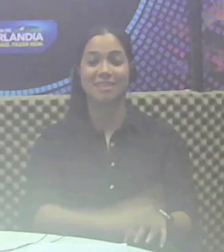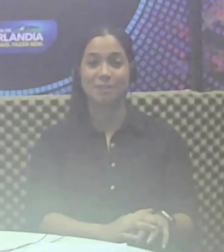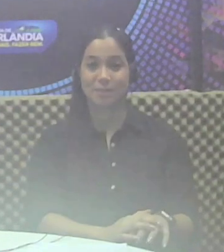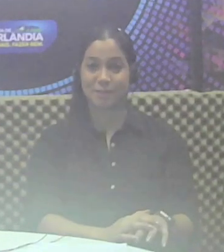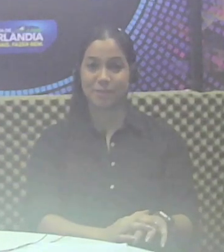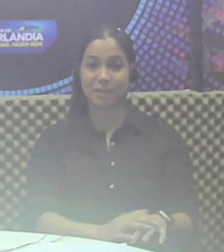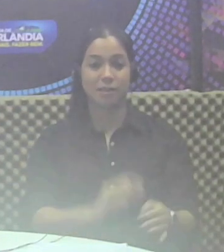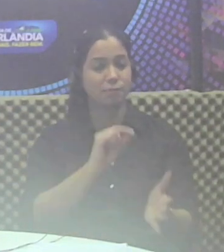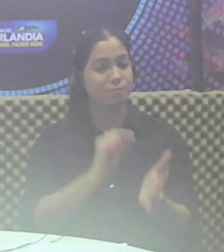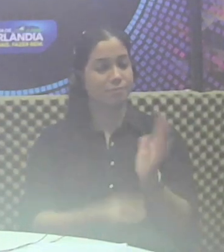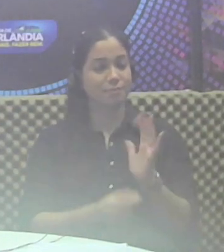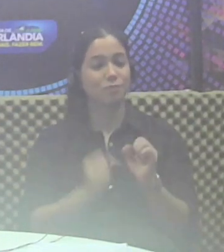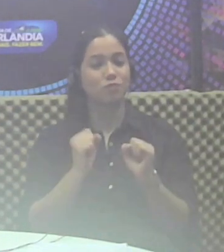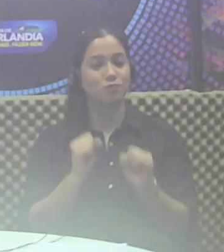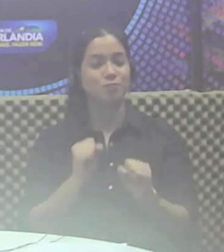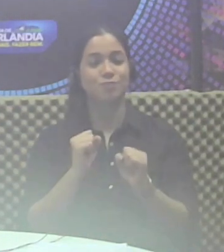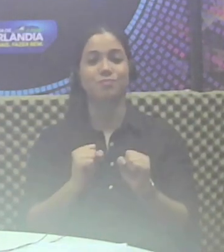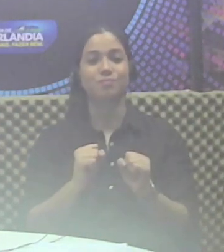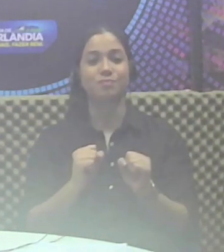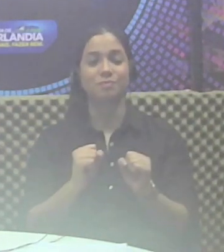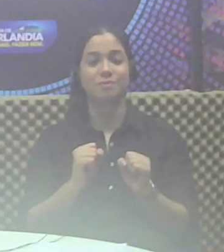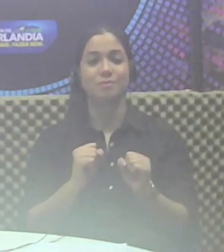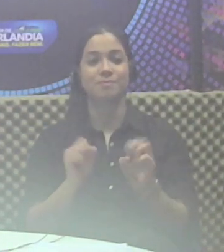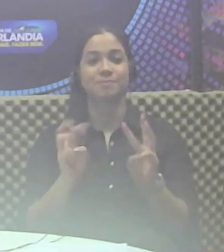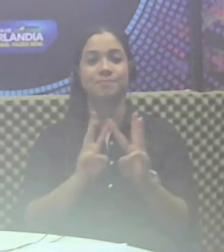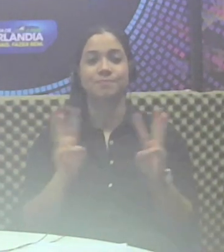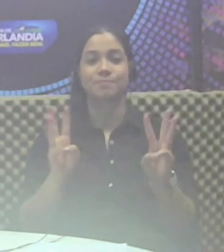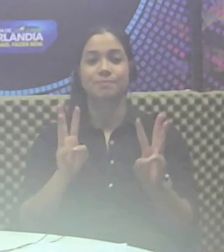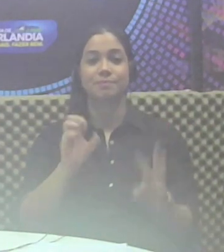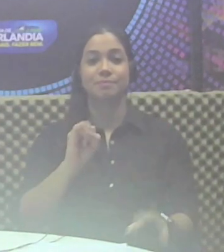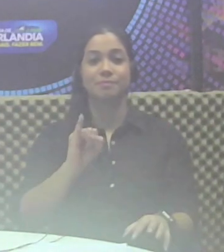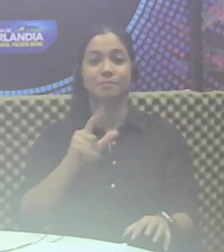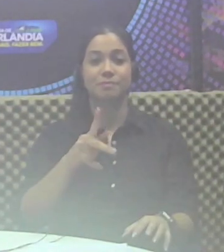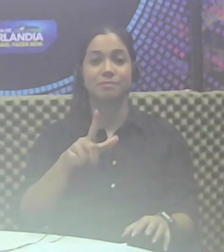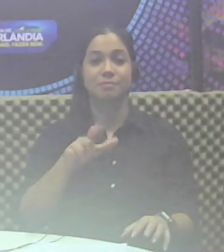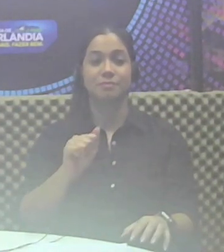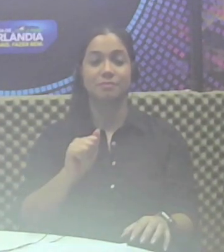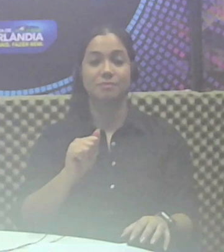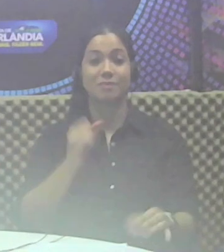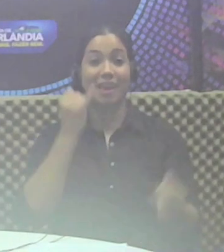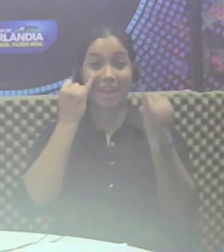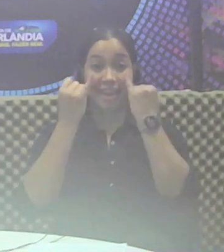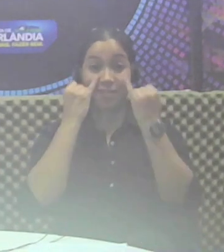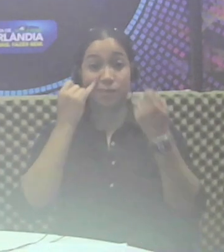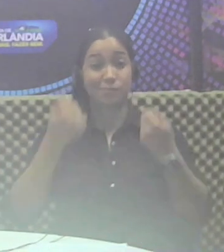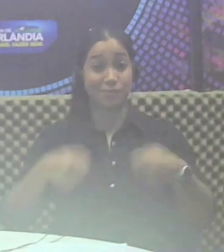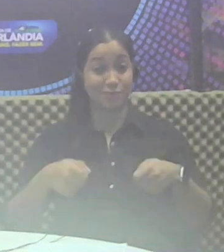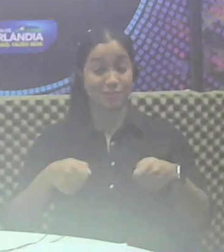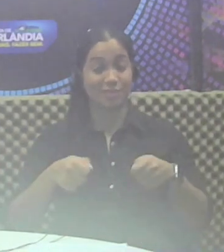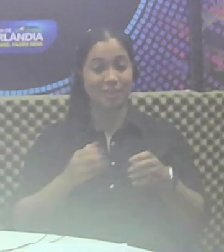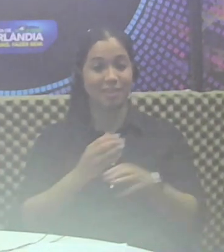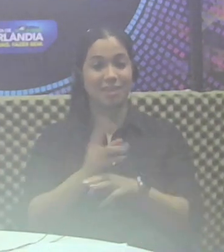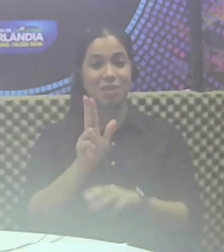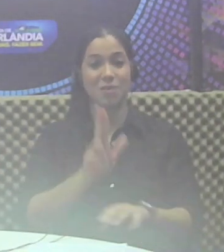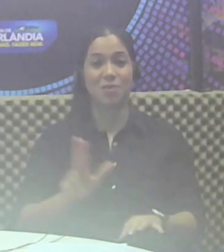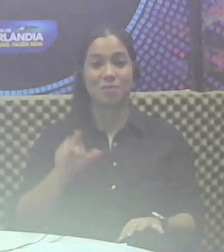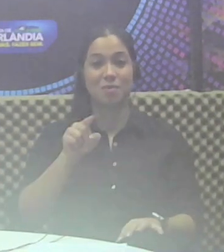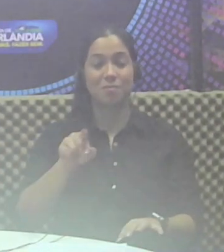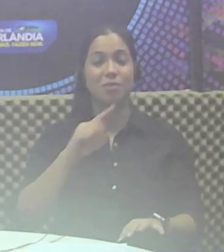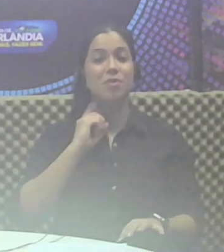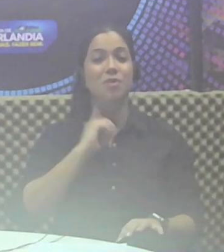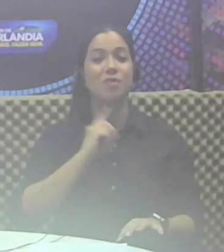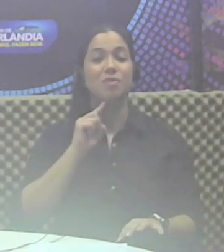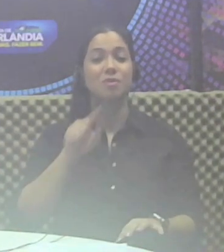As inscrições podem ser feitas pela plataforma Simpla. Mais informações você confere no